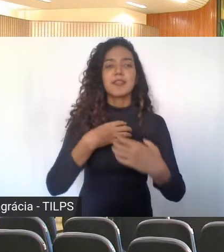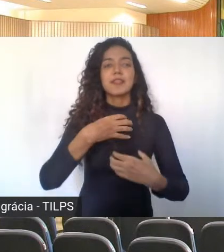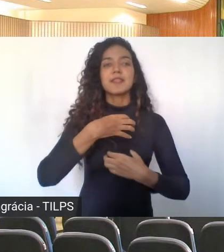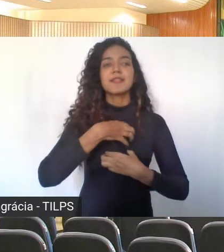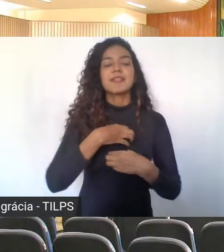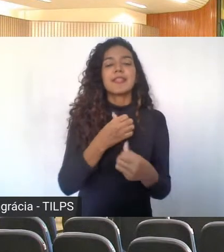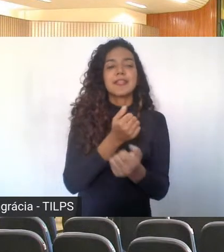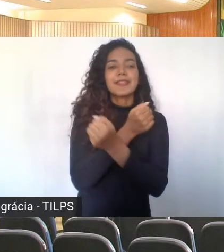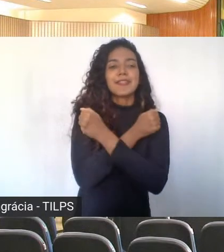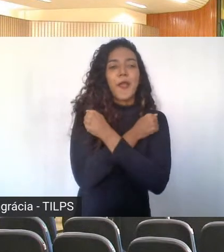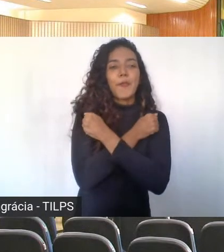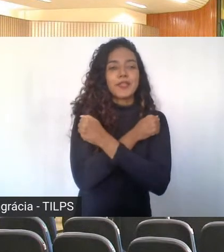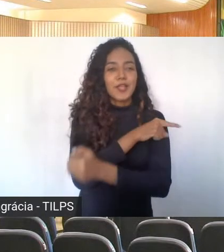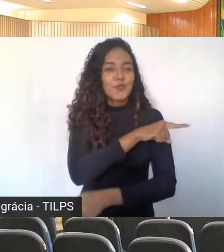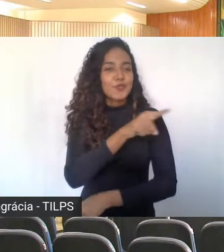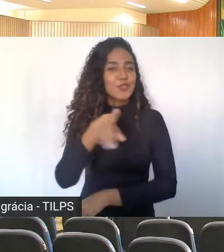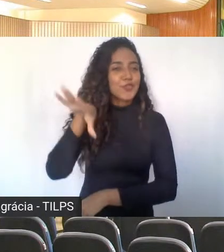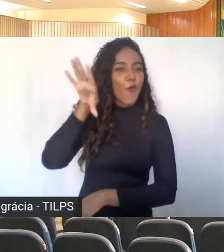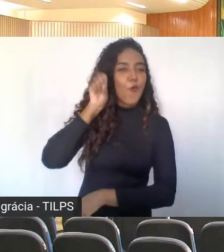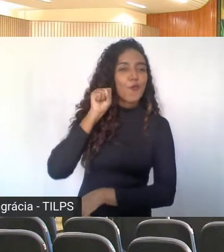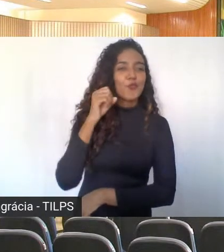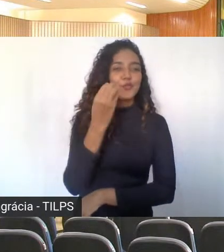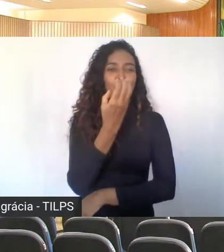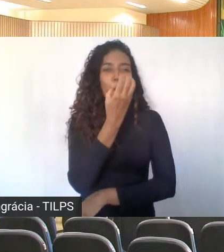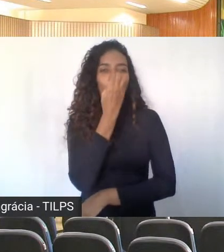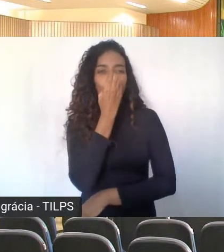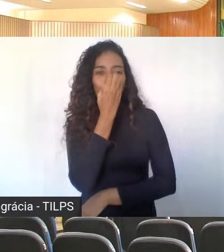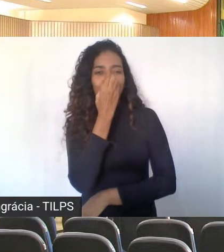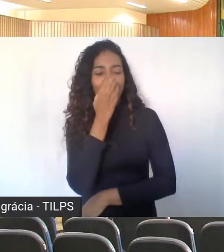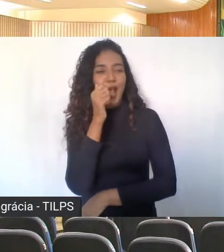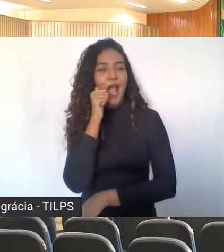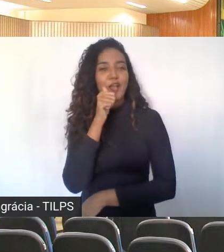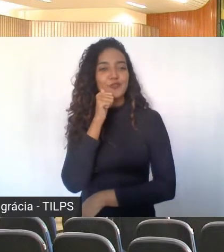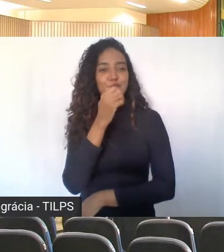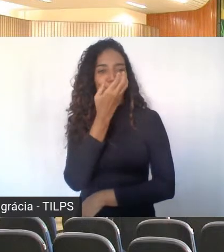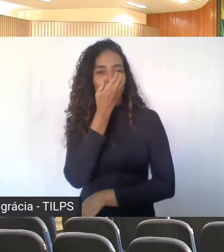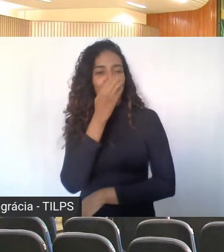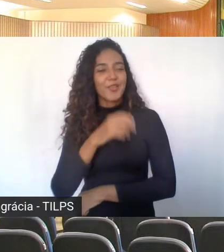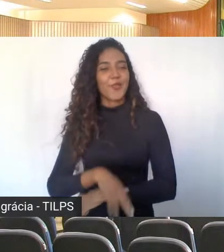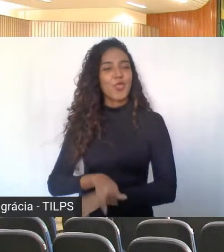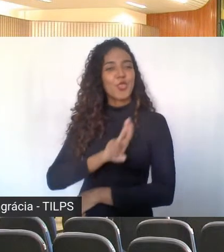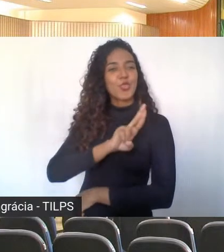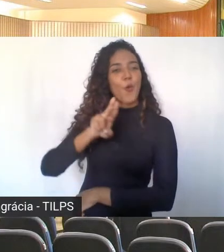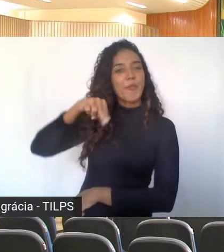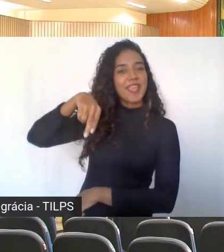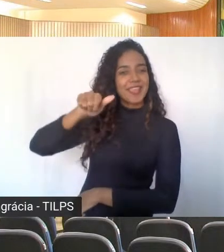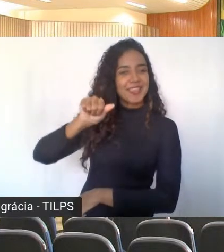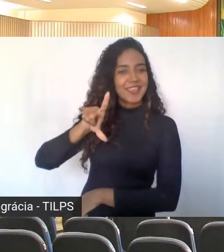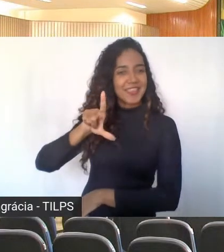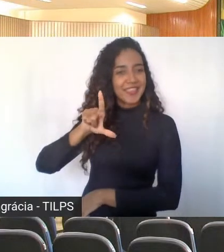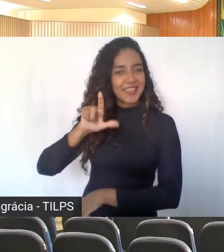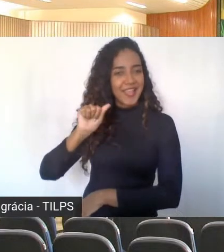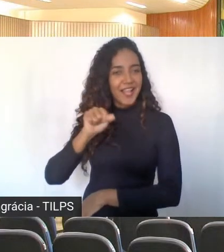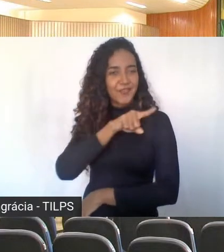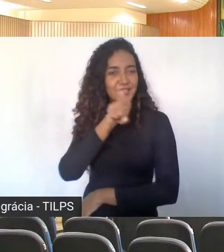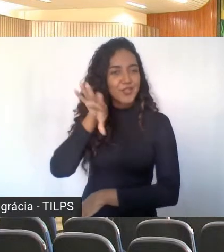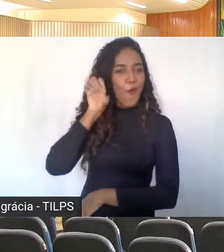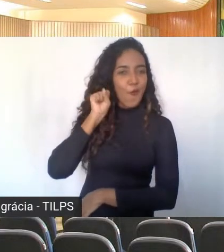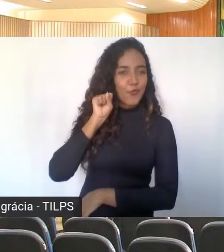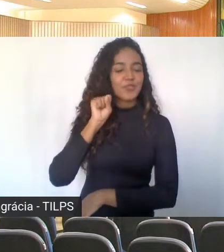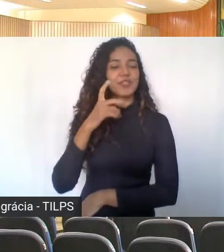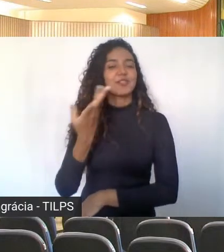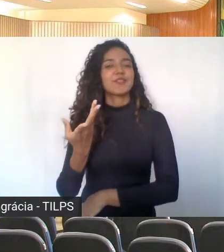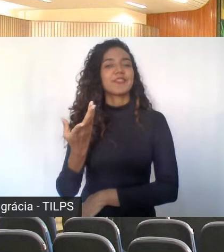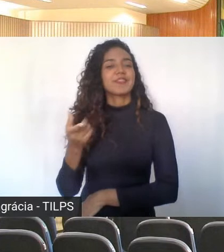ouvindo a minha cachorrinha latir, é a Nala. A Nala é tão importante na minha vida nesse momento, assim como